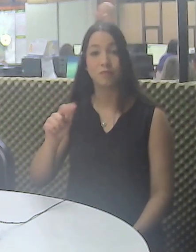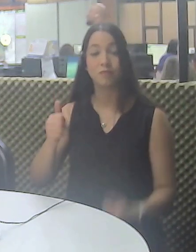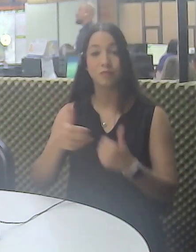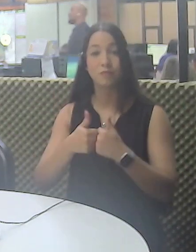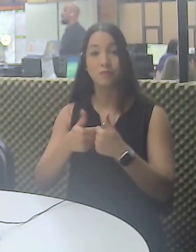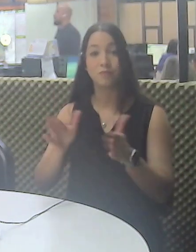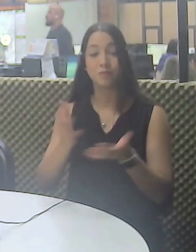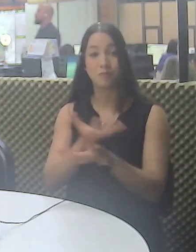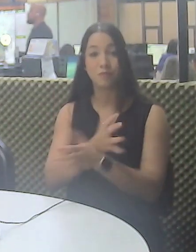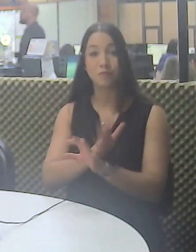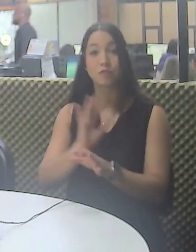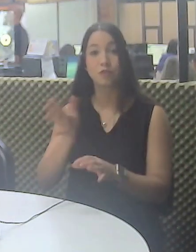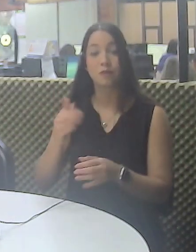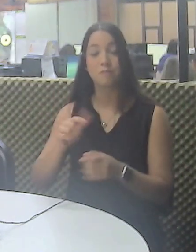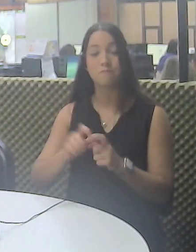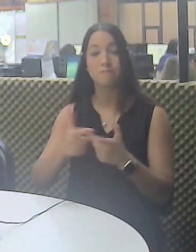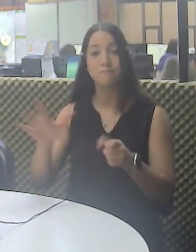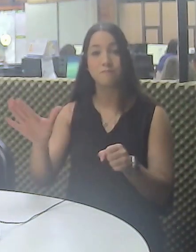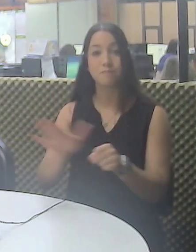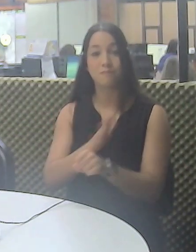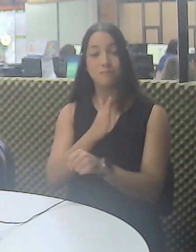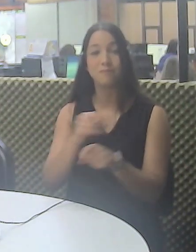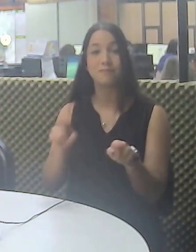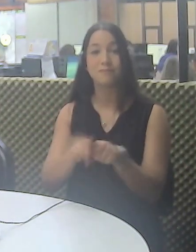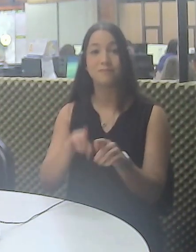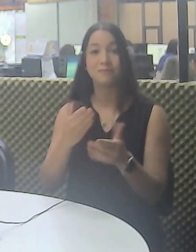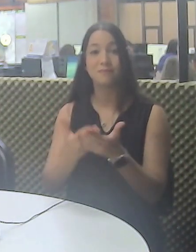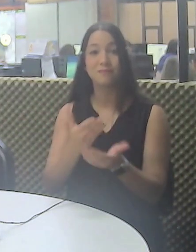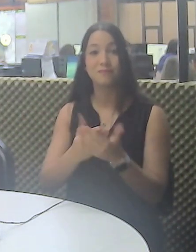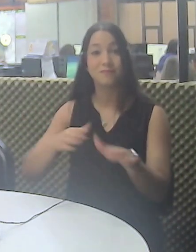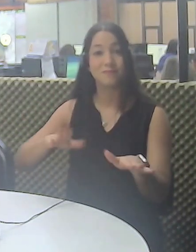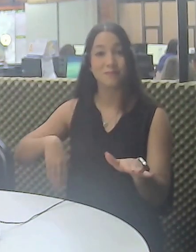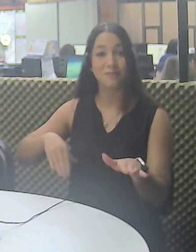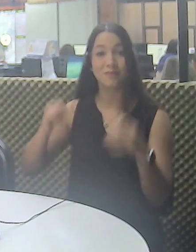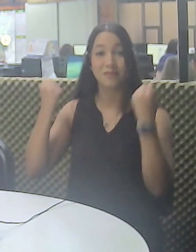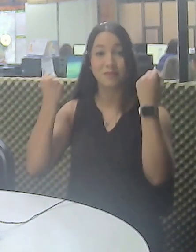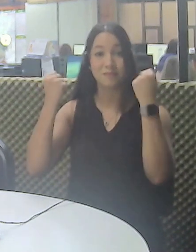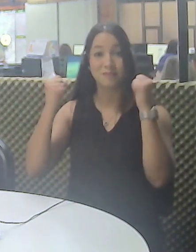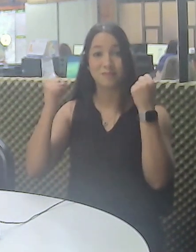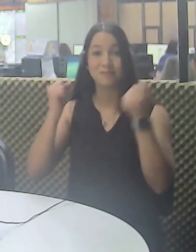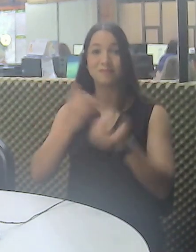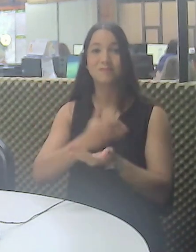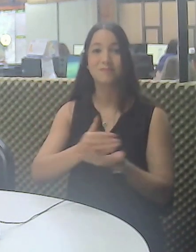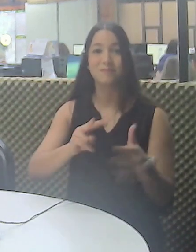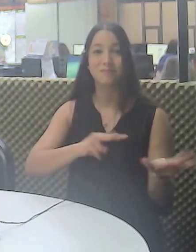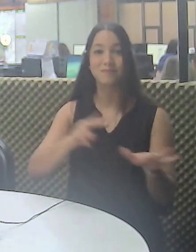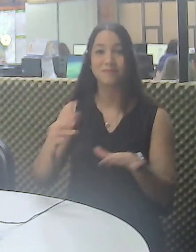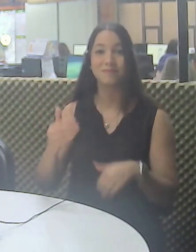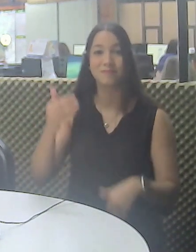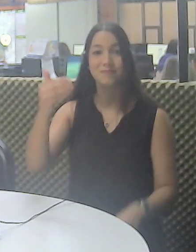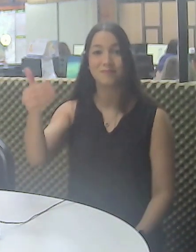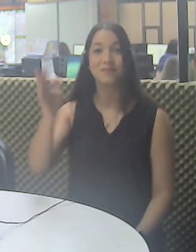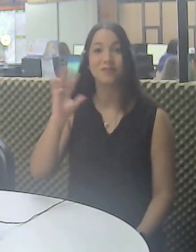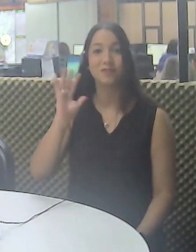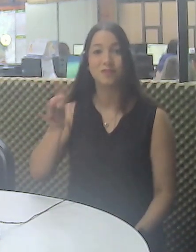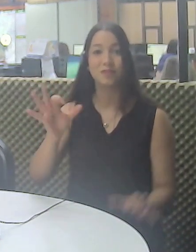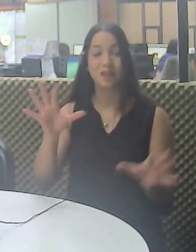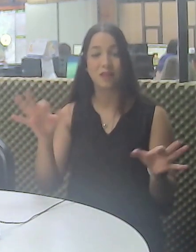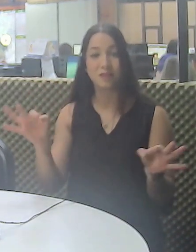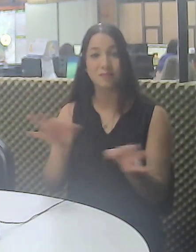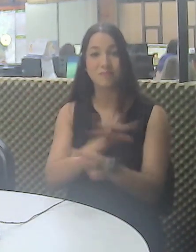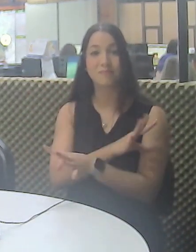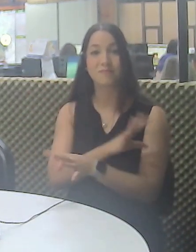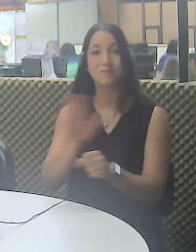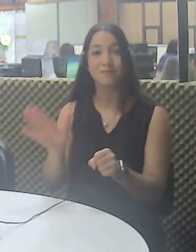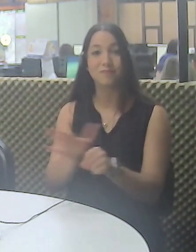a grande maioria já foi preenchida. Inclusive, as aulas de natação e hidroginástica, que começam semana que vem, já estão com todas as